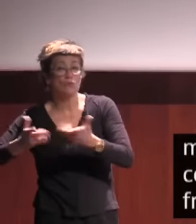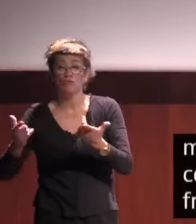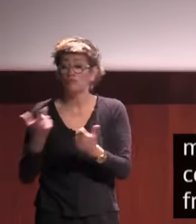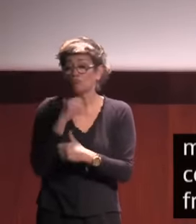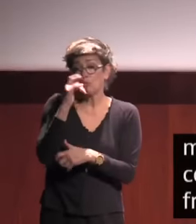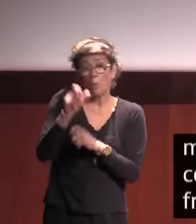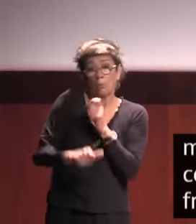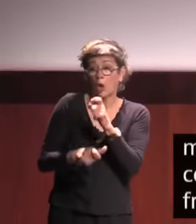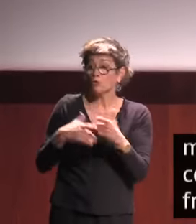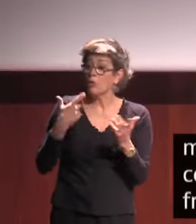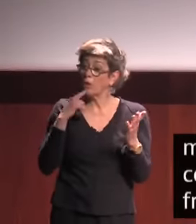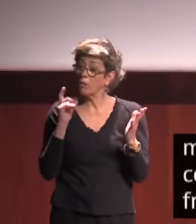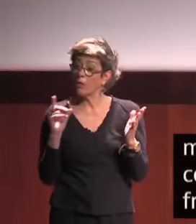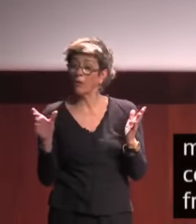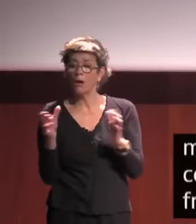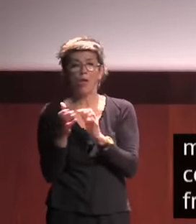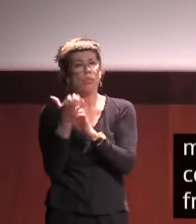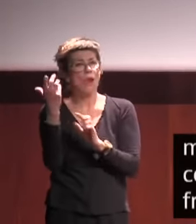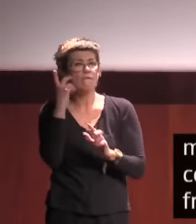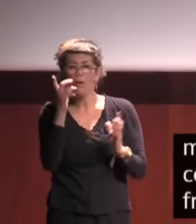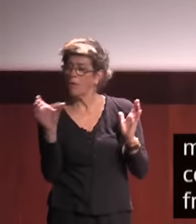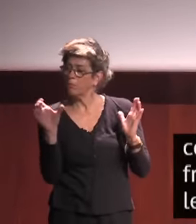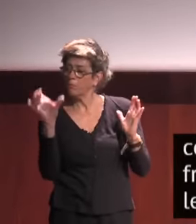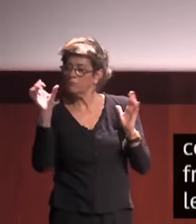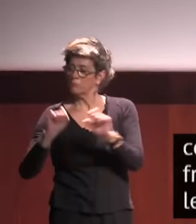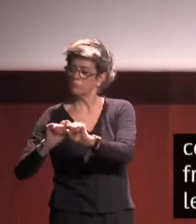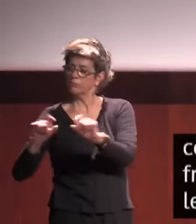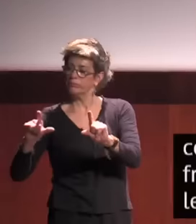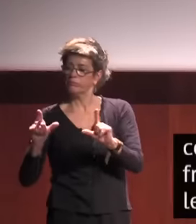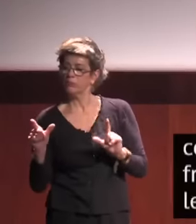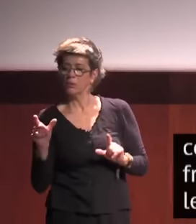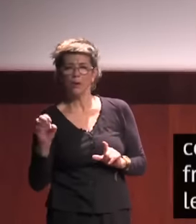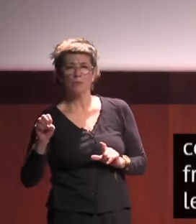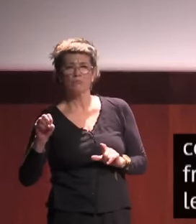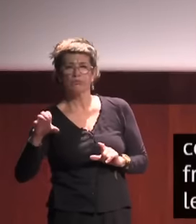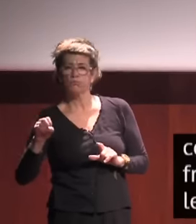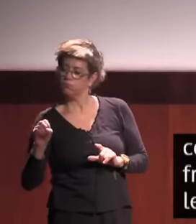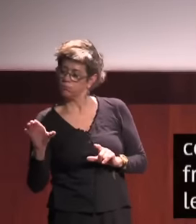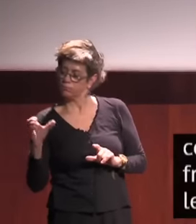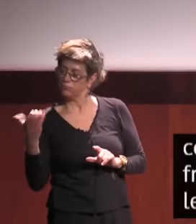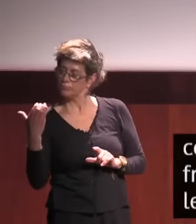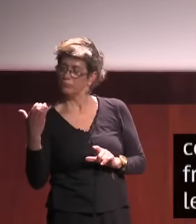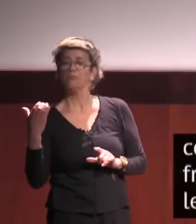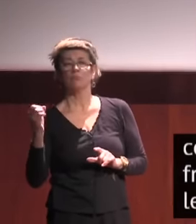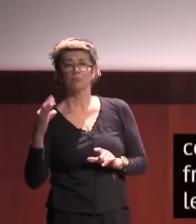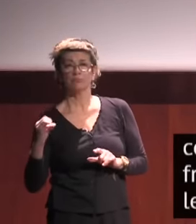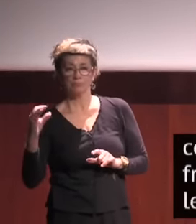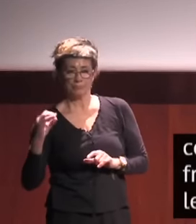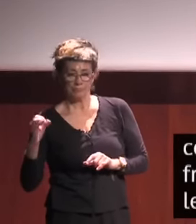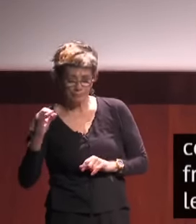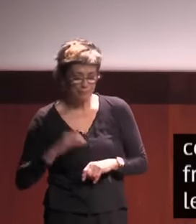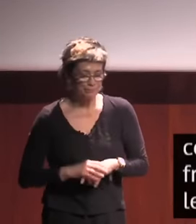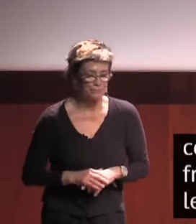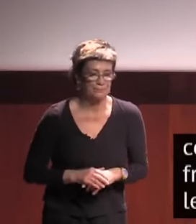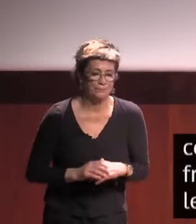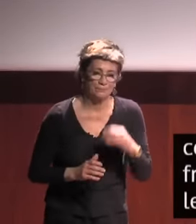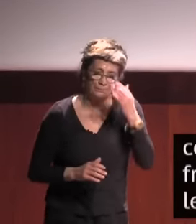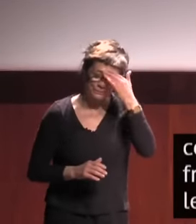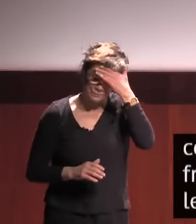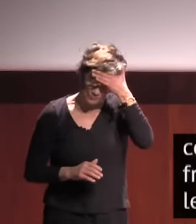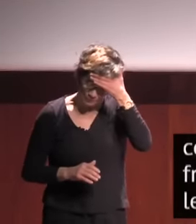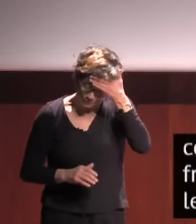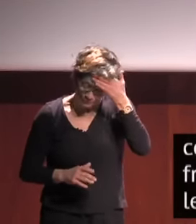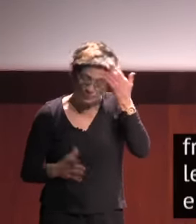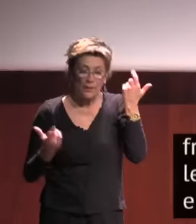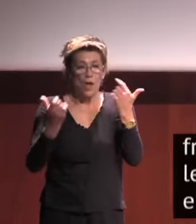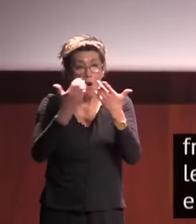lecteur ouvre en passant son téléphone mobile sur les QR codes qui sont en tête de chapitre. Parce qu'elle est une